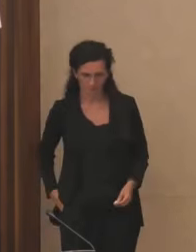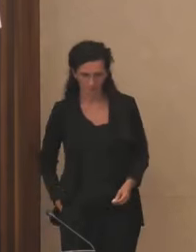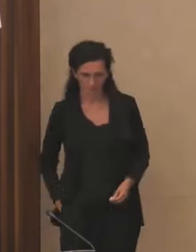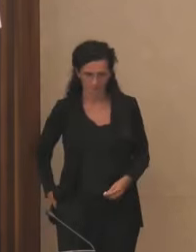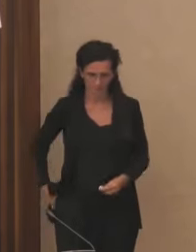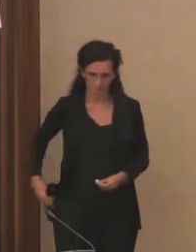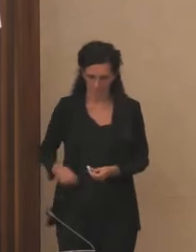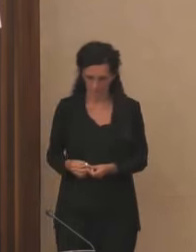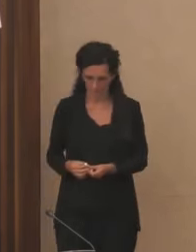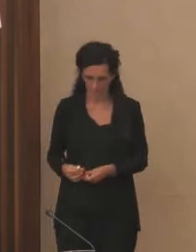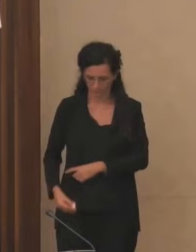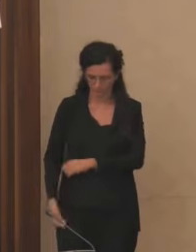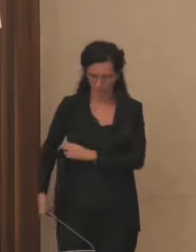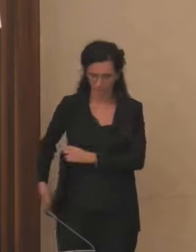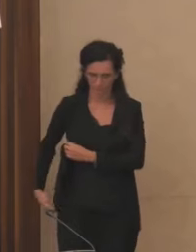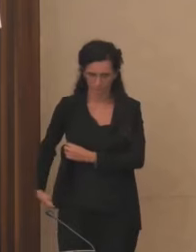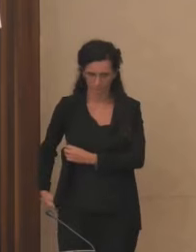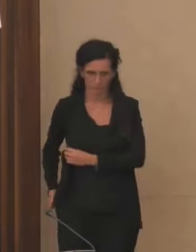prendere avanti.